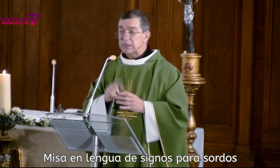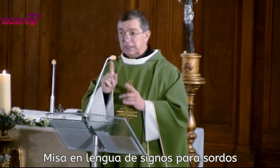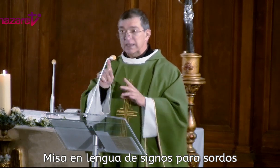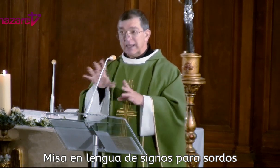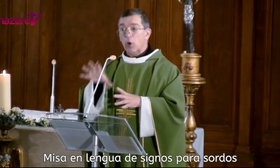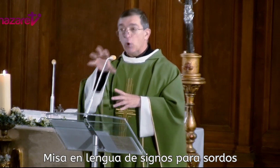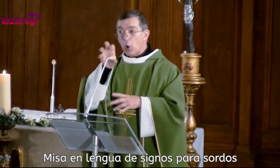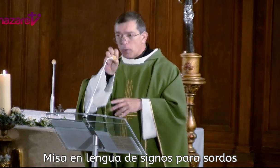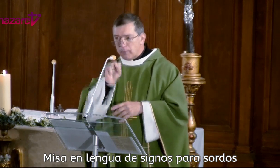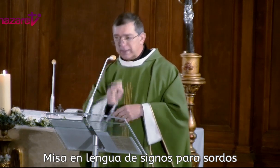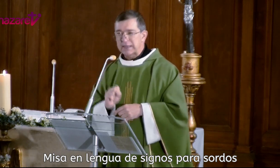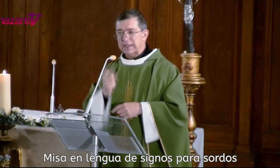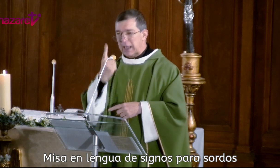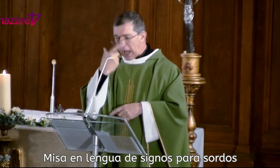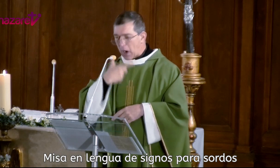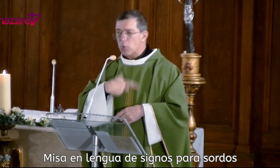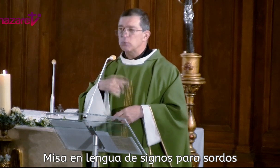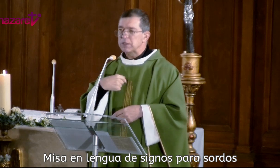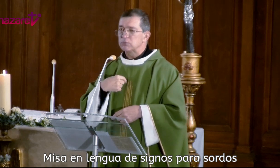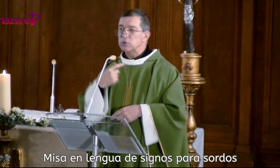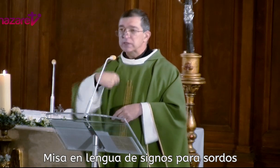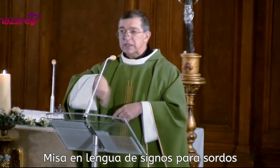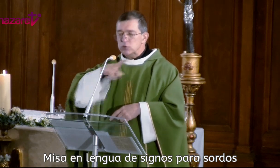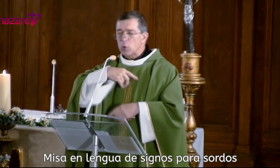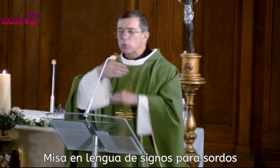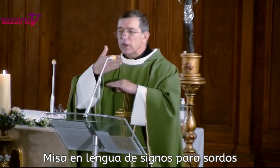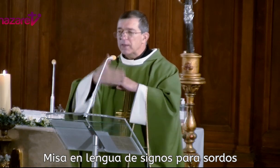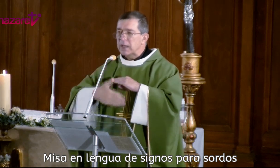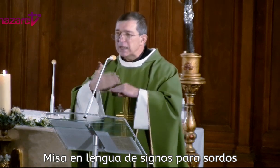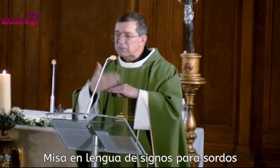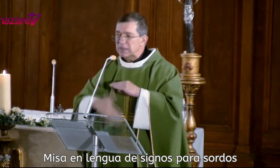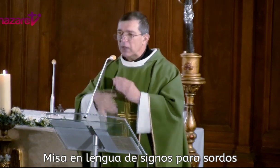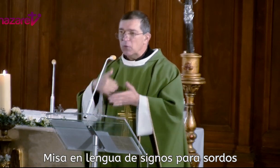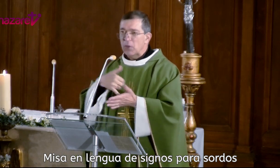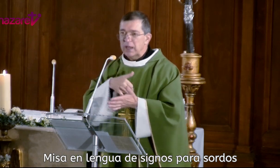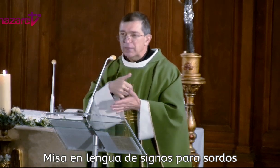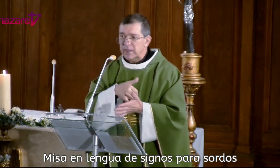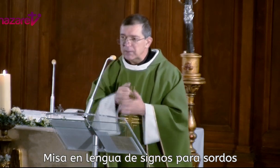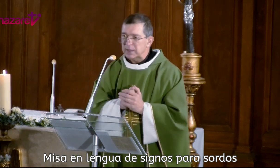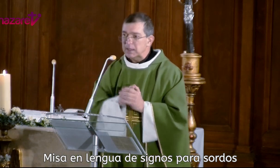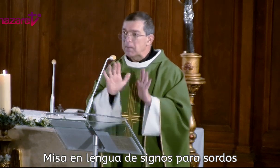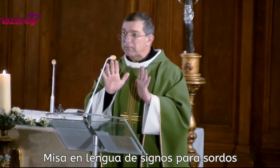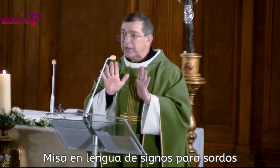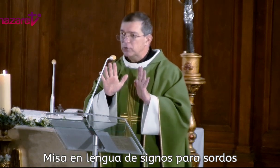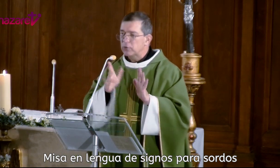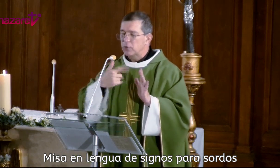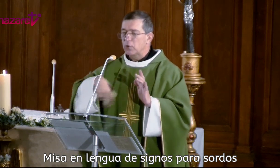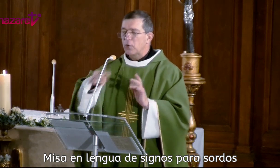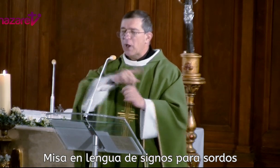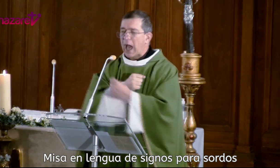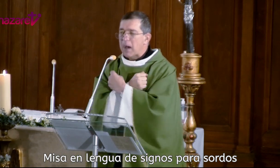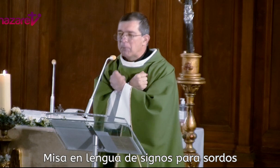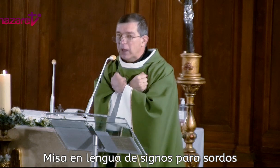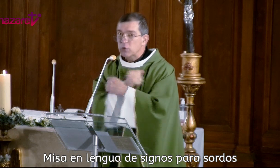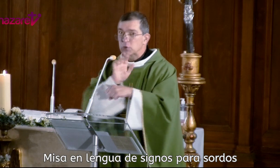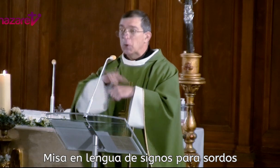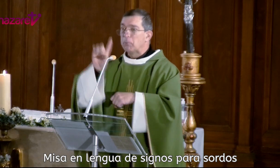de comprender a uno mismo. Somos limitados, débiles, pero amados por